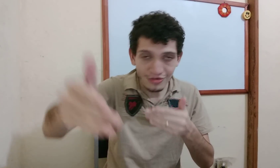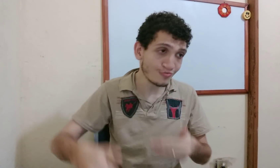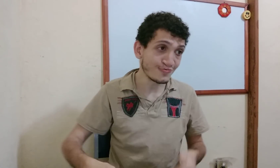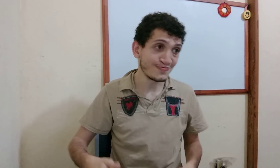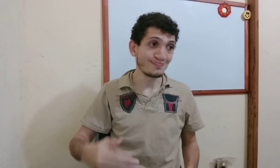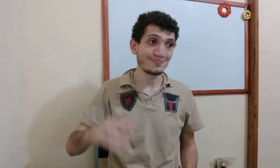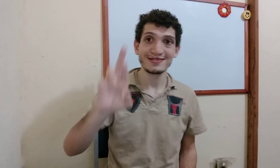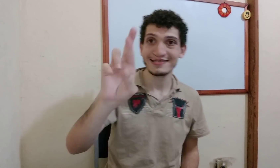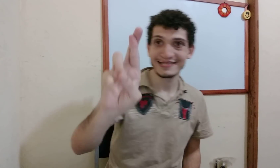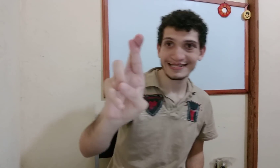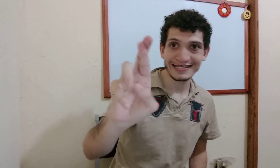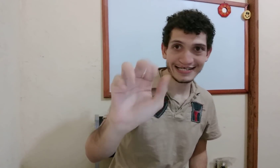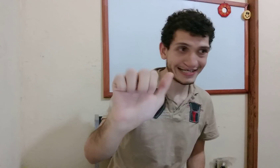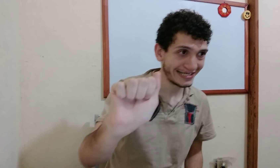Começou.